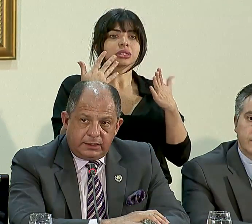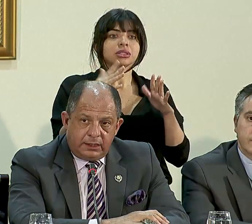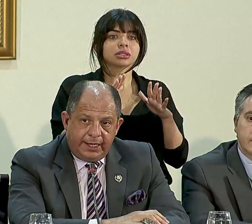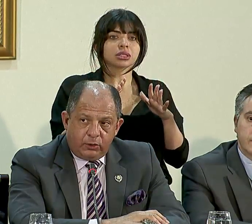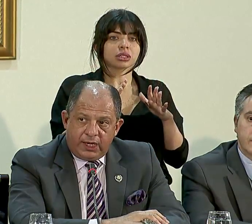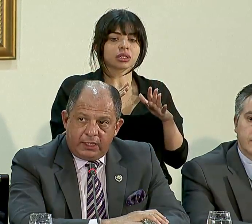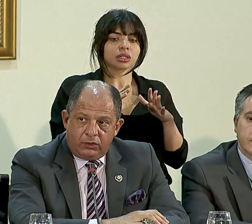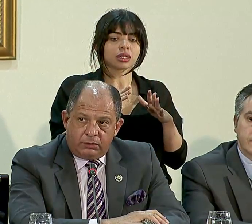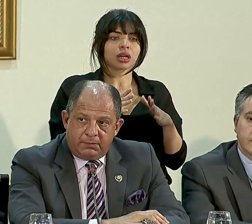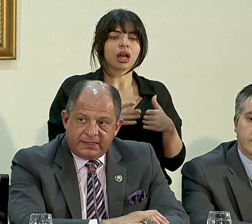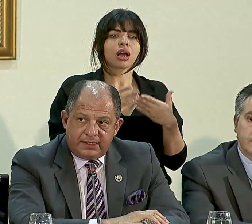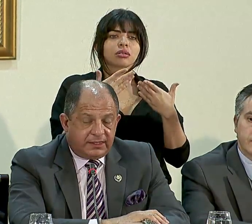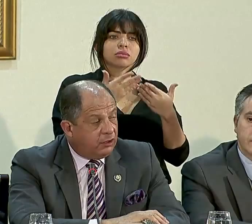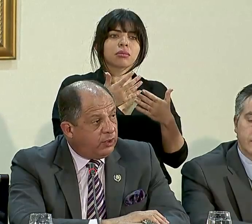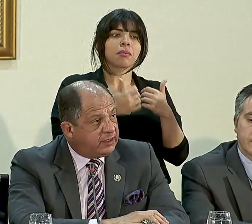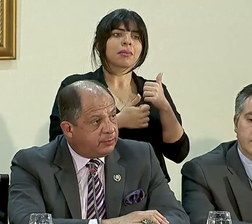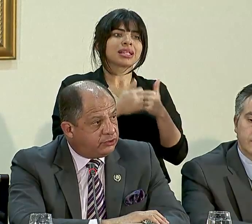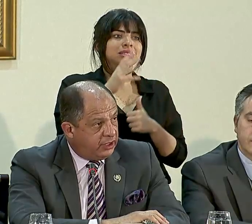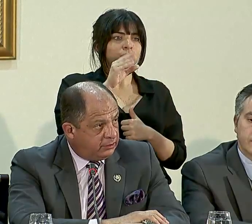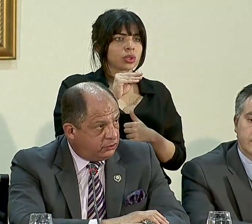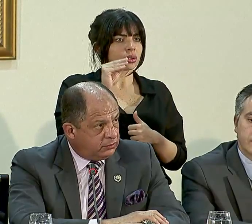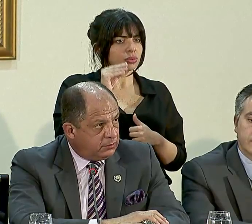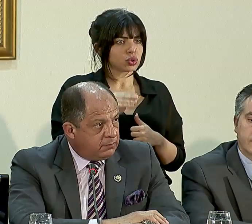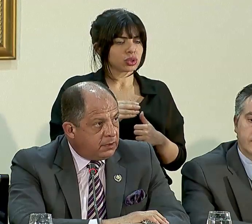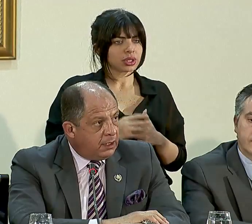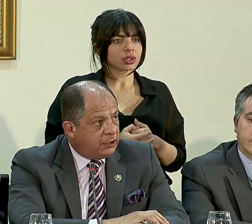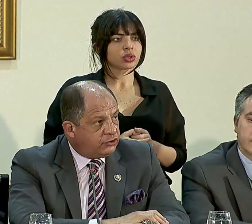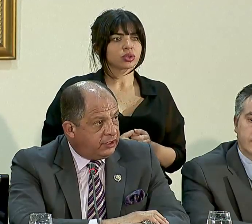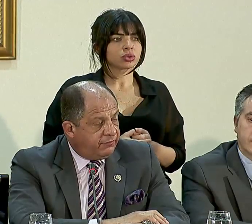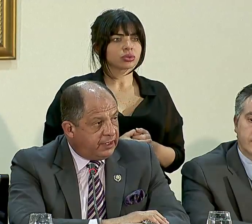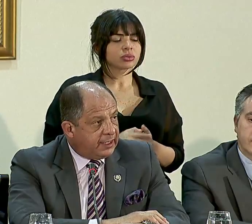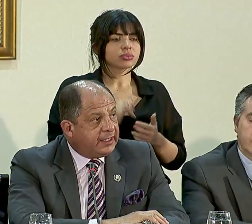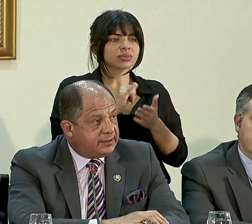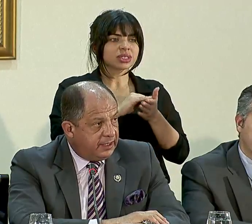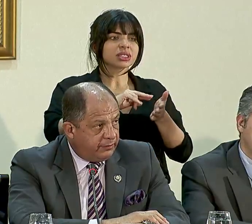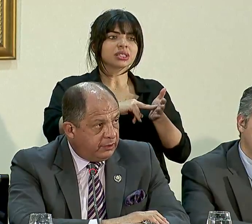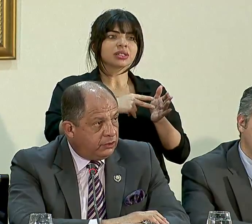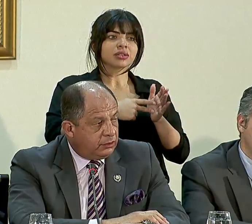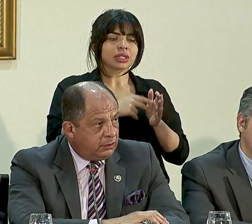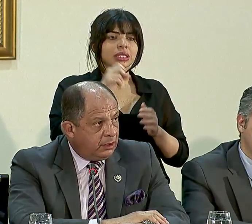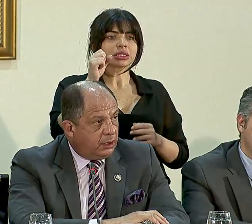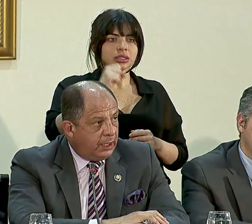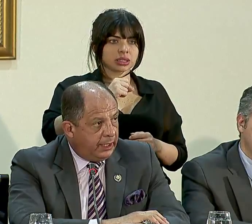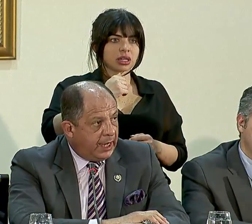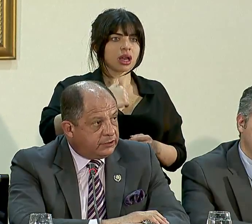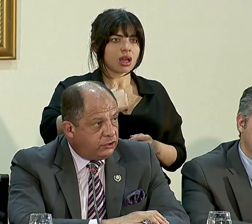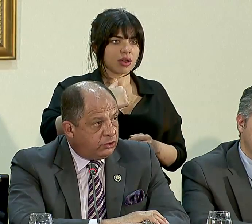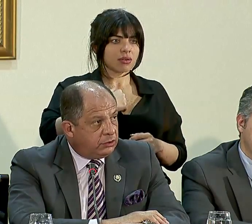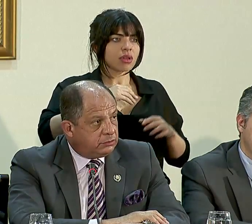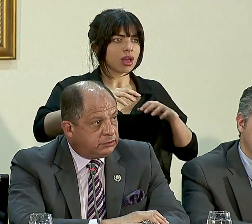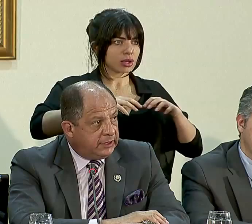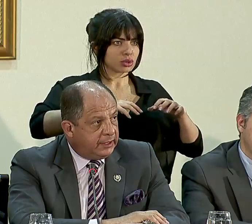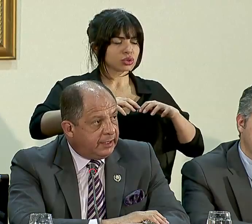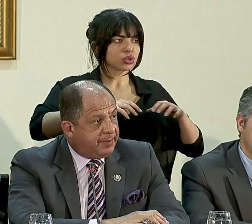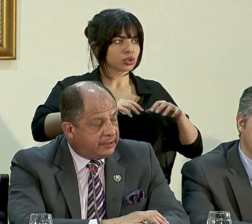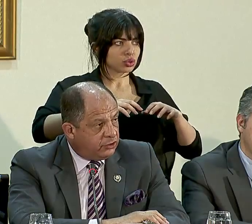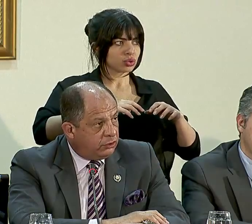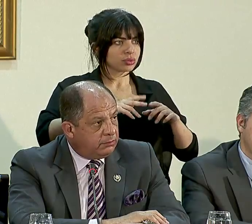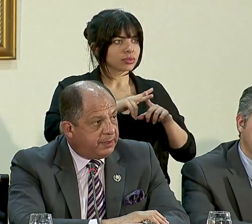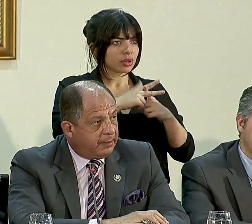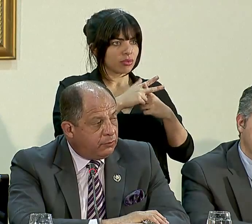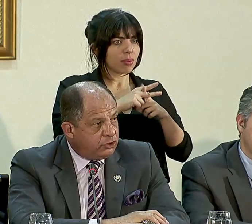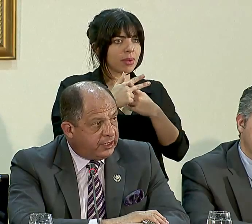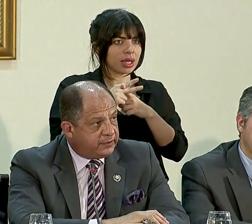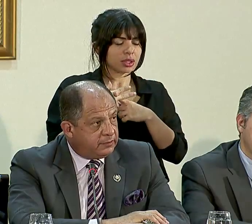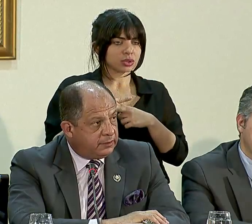han erogado más del 50%. Eso significa que sí ha habido acción de